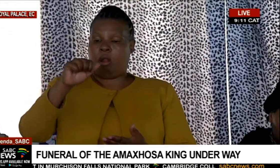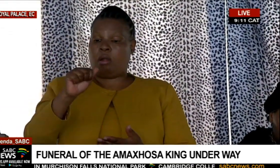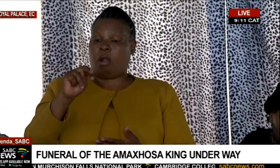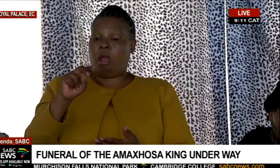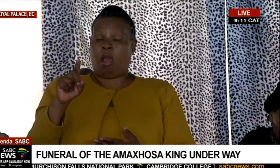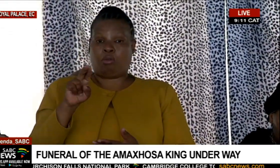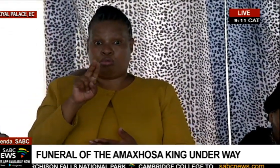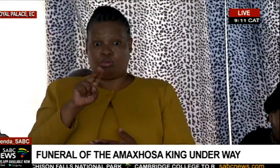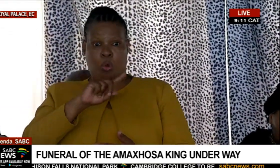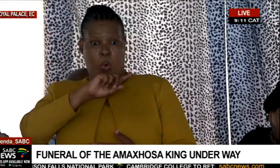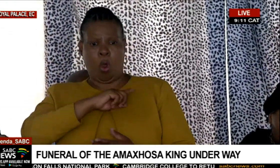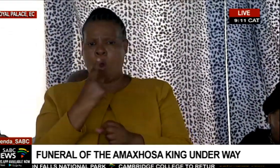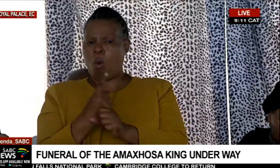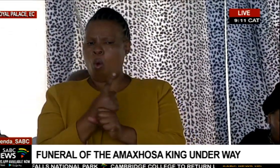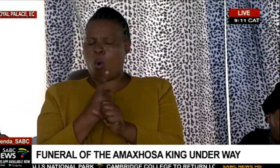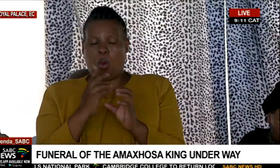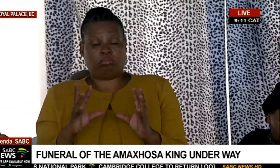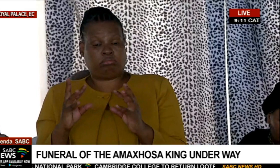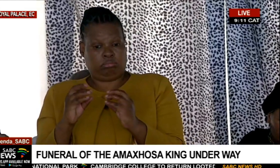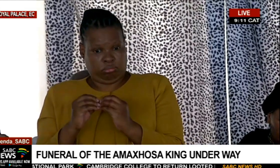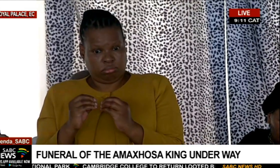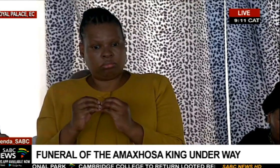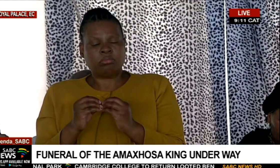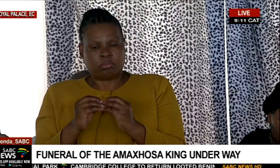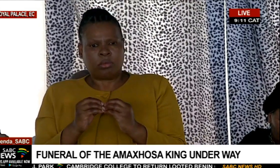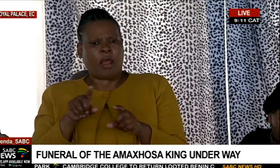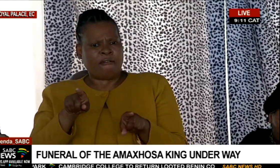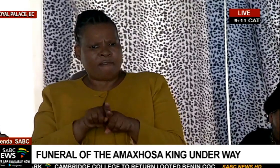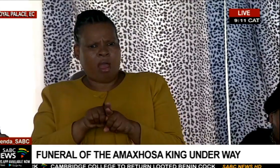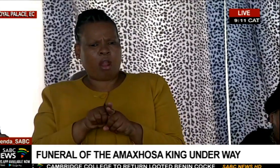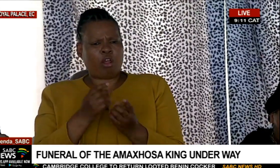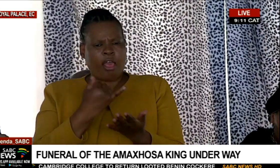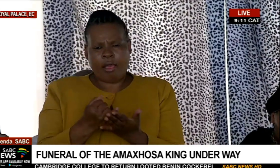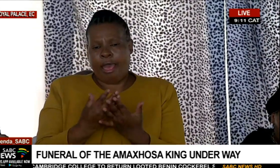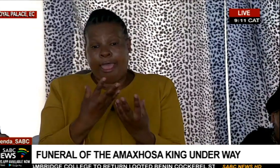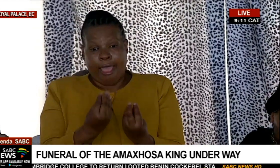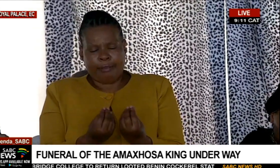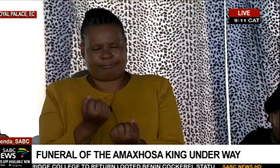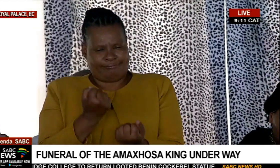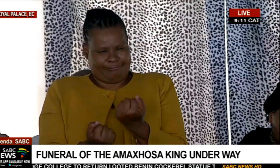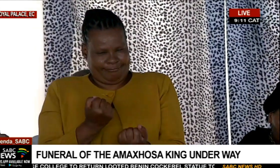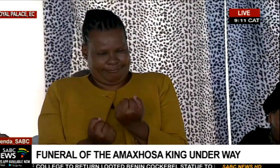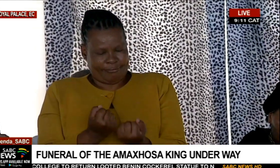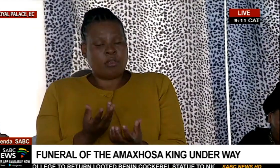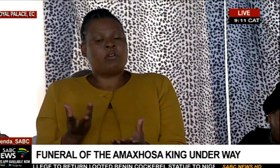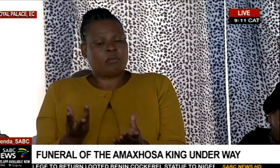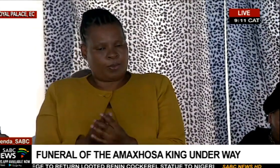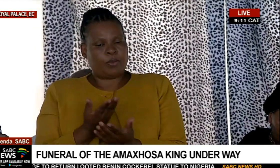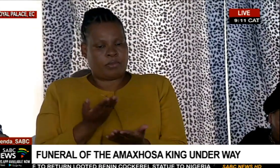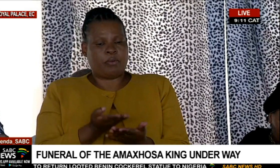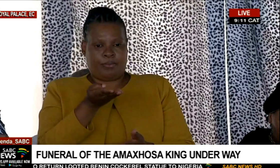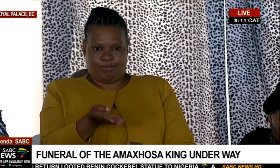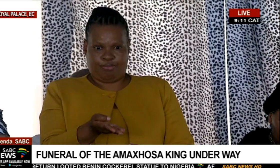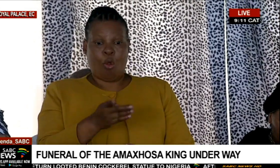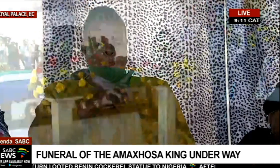engusihlalo kwiintlanganiso zebhunga echophela namatyala kwiinkundla zomthonyama kulapho ke abonakalise